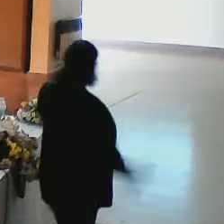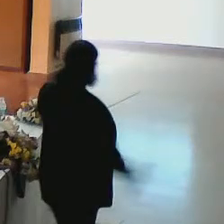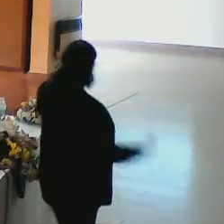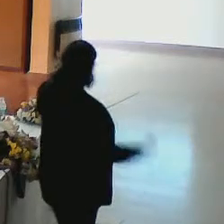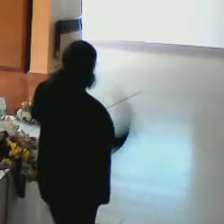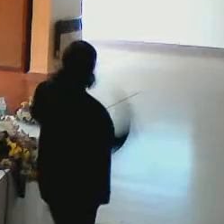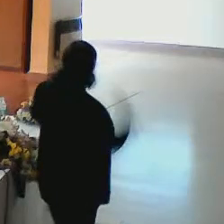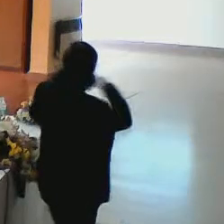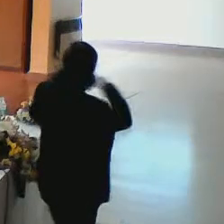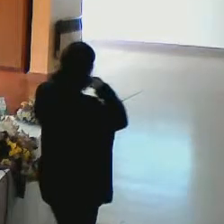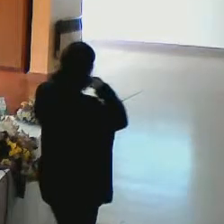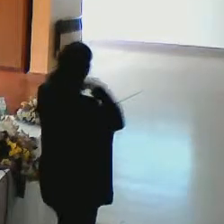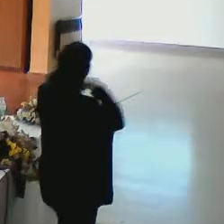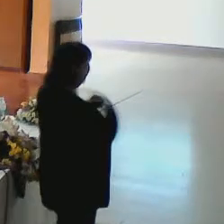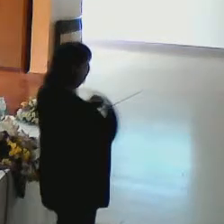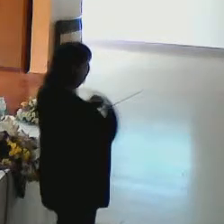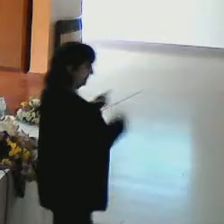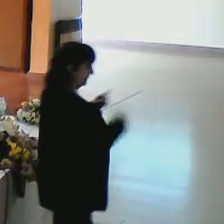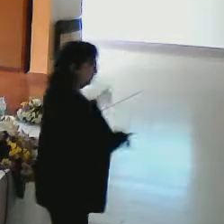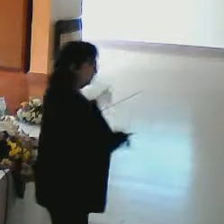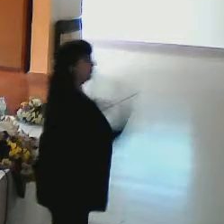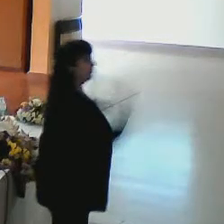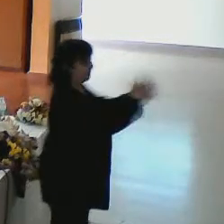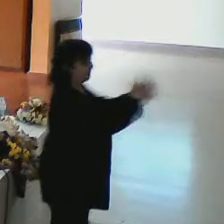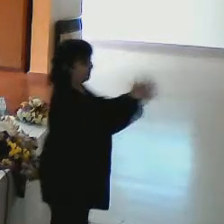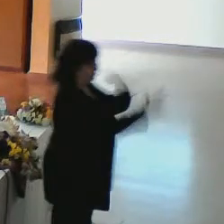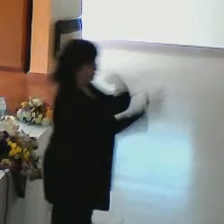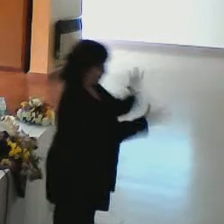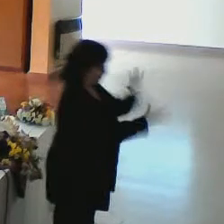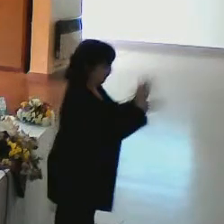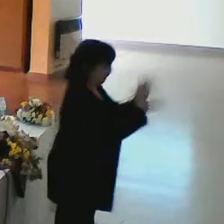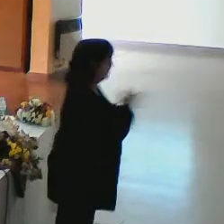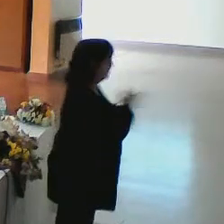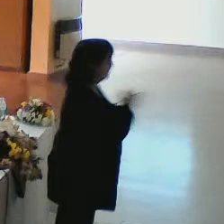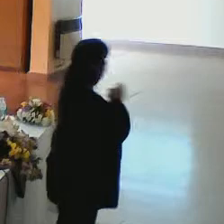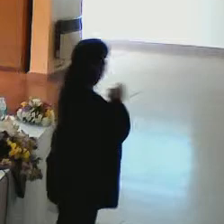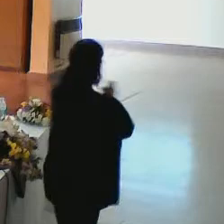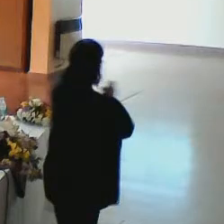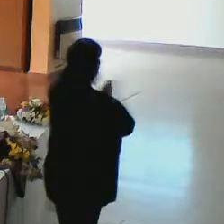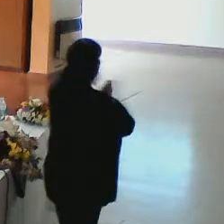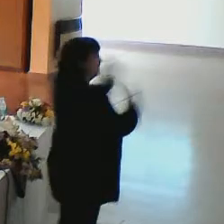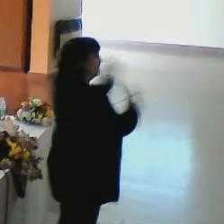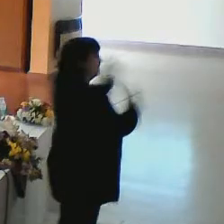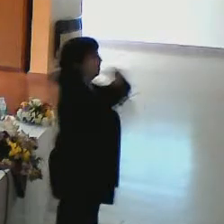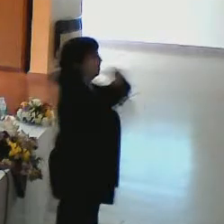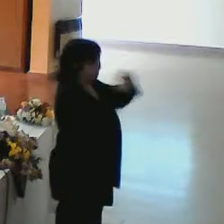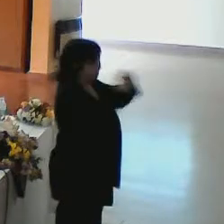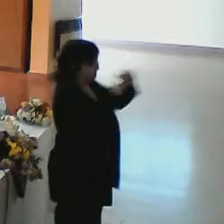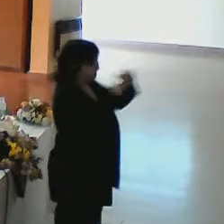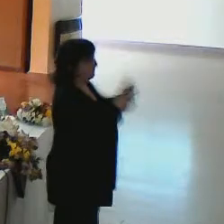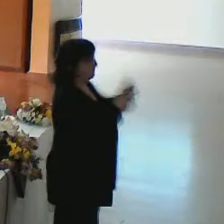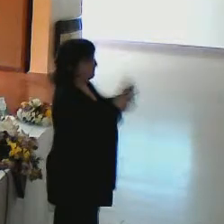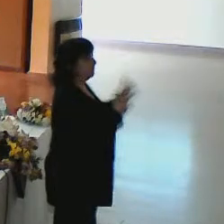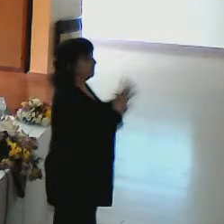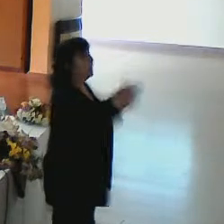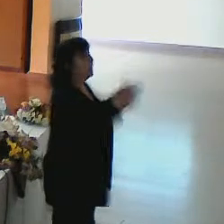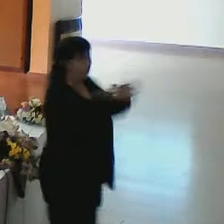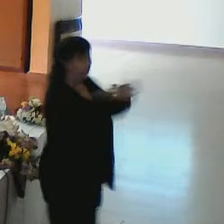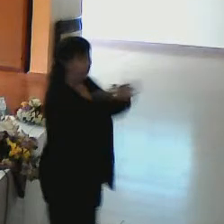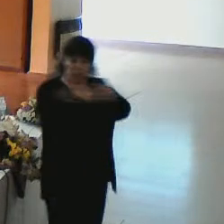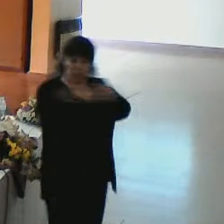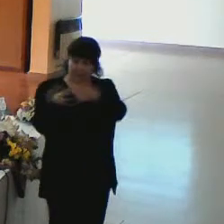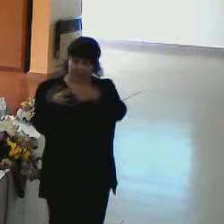esto vamos a hablar finalmente del tratamiento. Ya le hemos dicho hasta el cansancio que esto se hace en equipo,